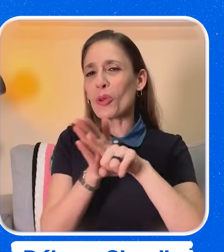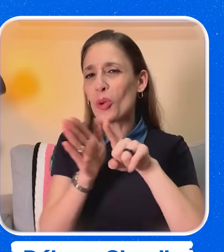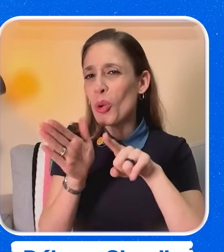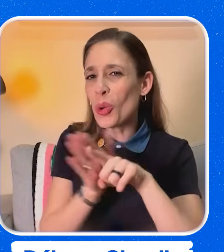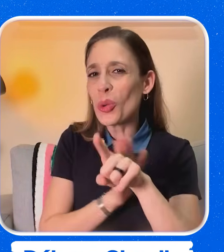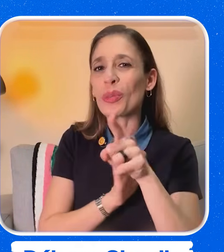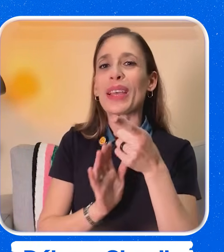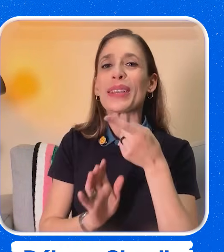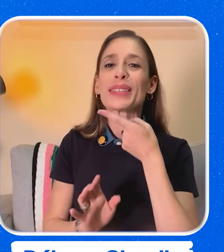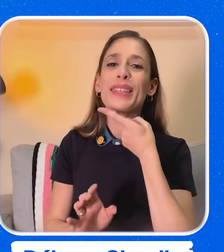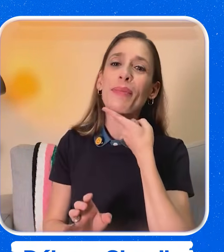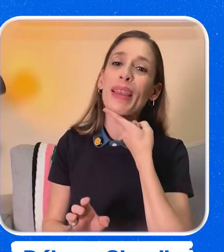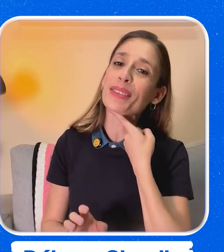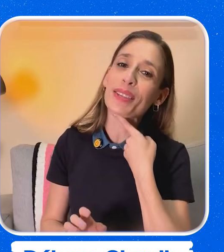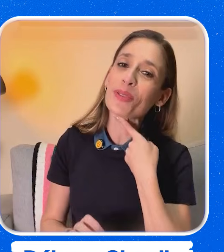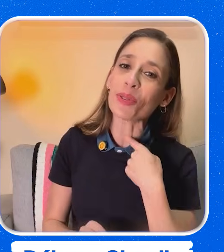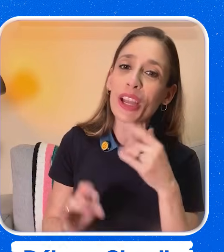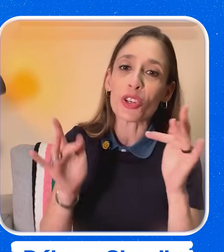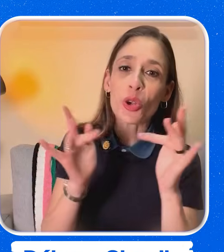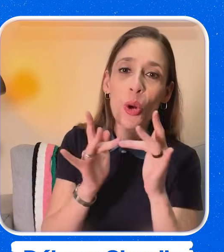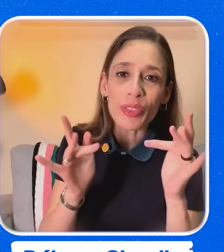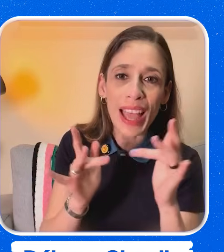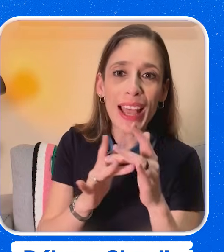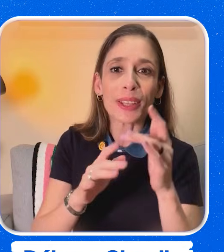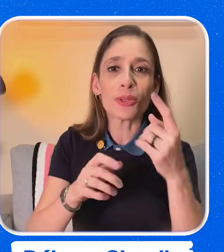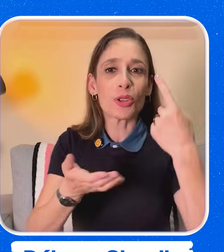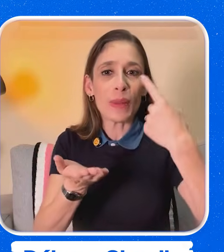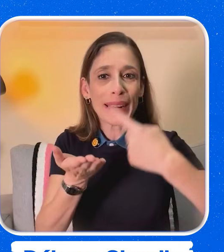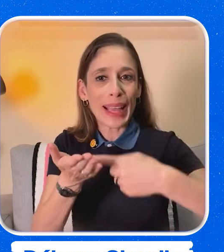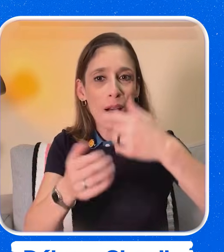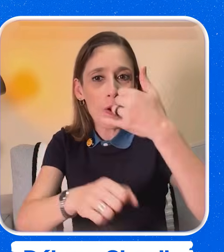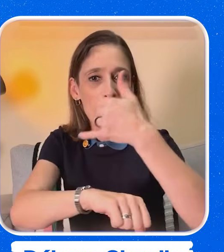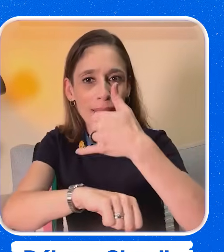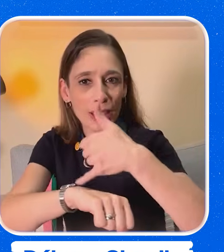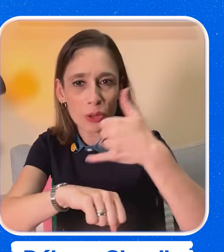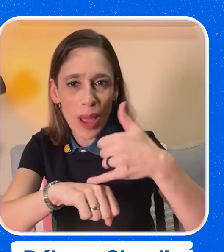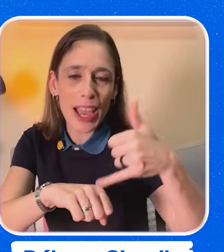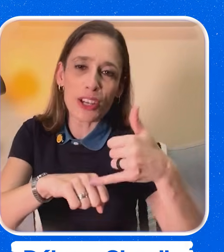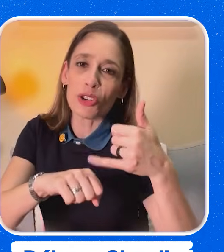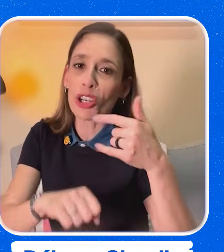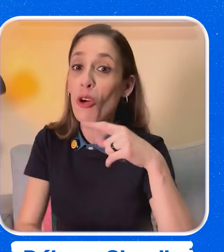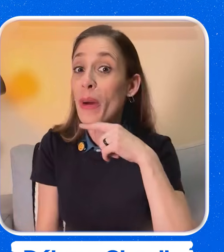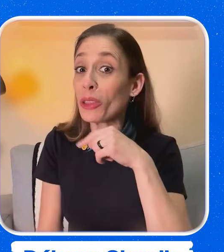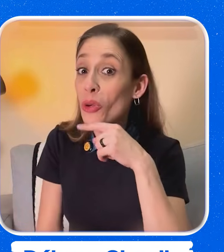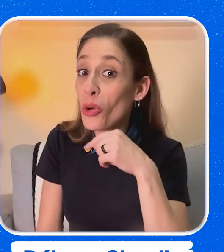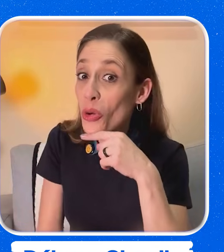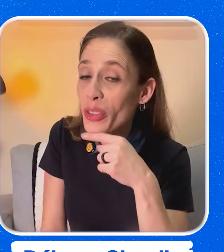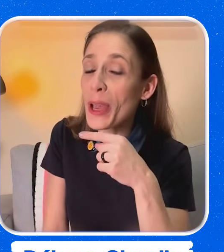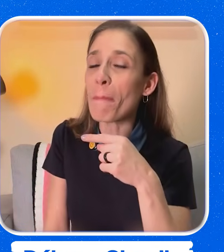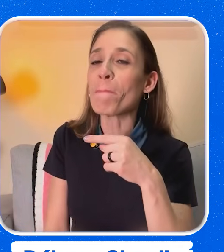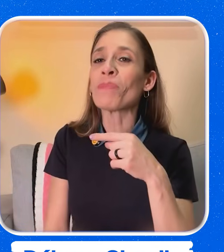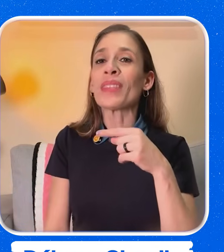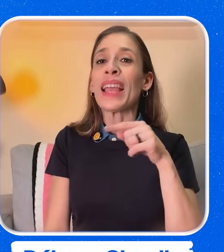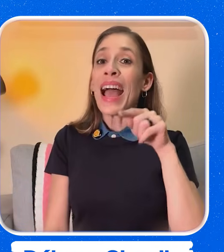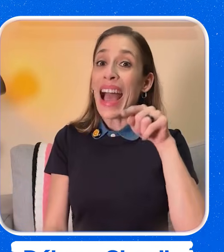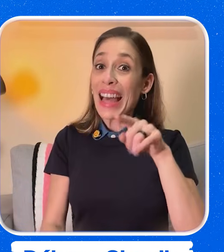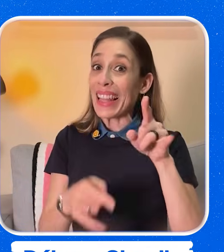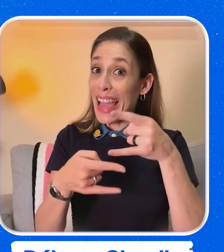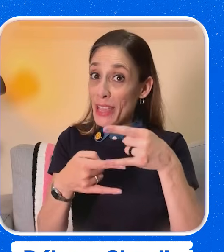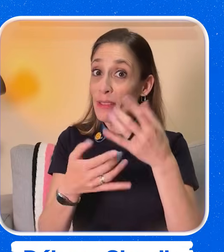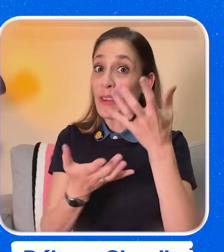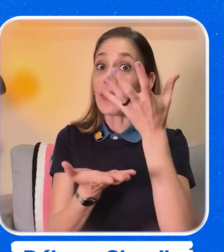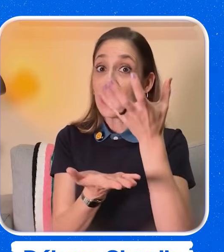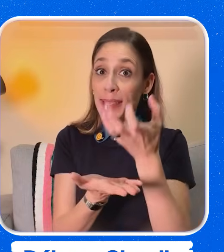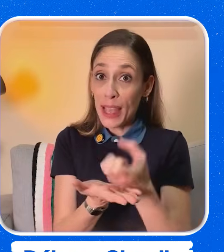ter perguntas e também, às vezes, vontade de contato, de marcar alguma tatuagem, ou tirar alguma dúvida.